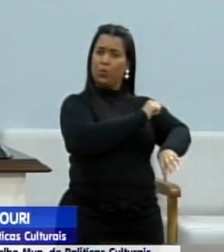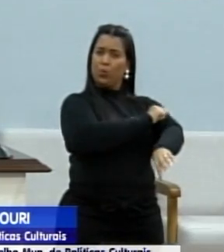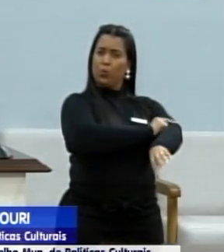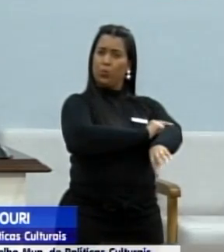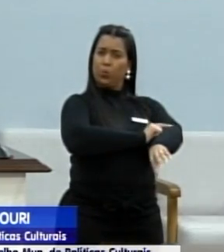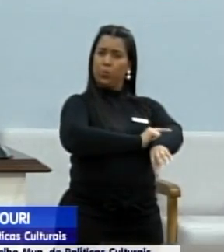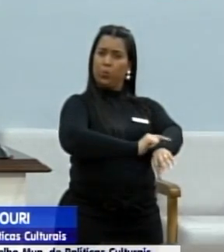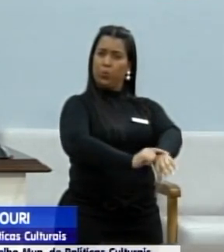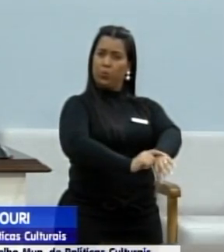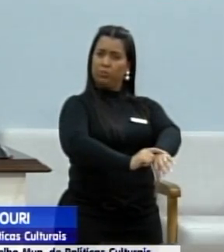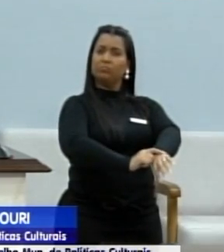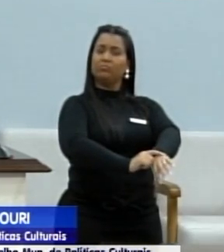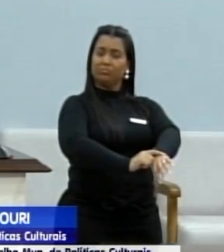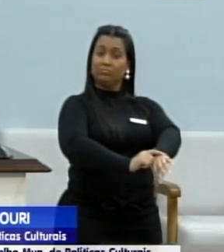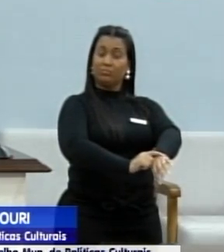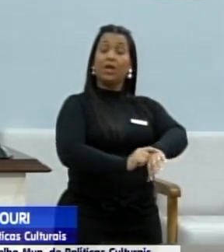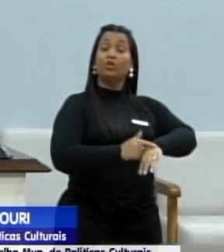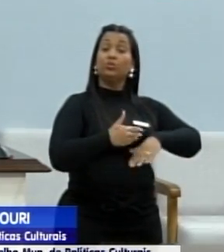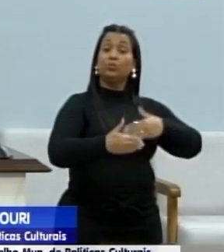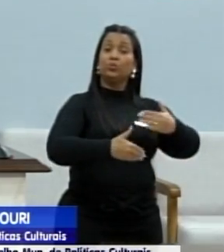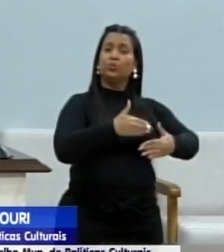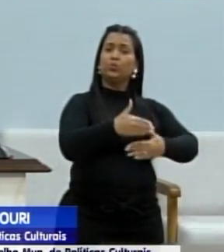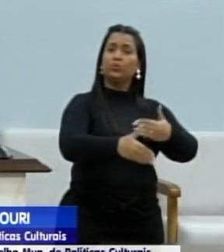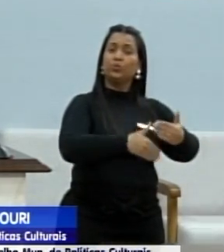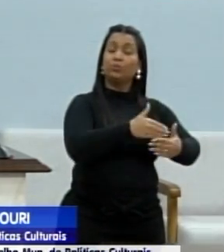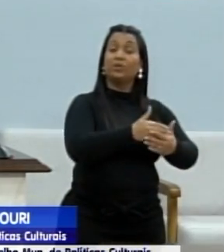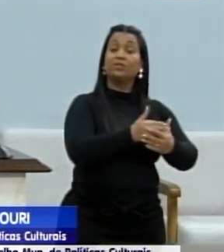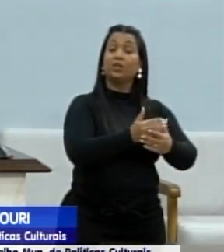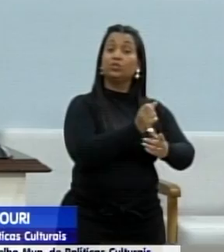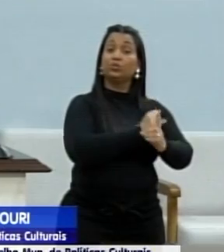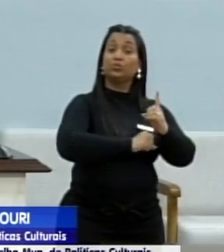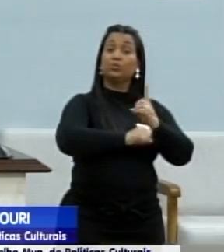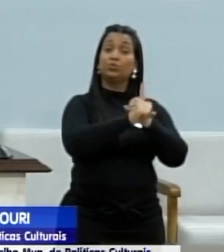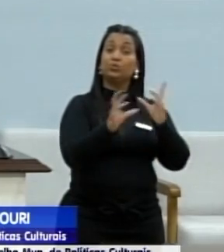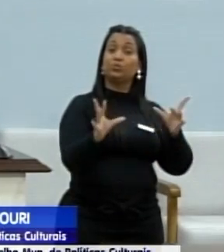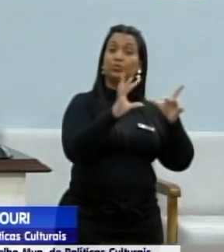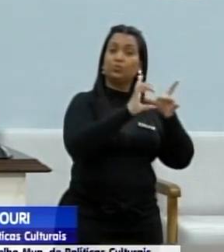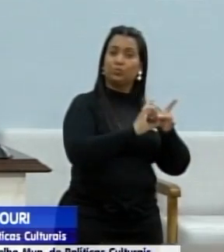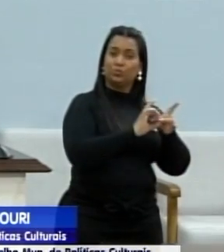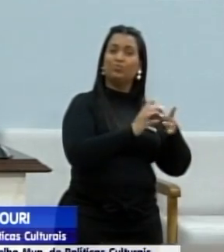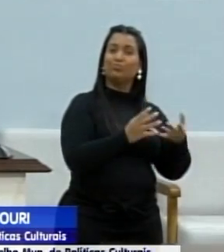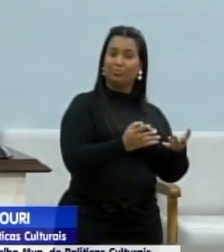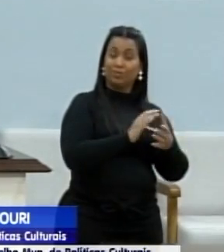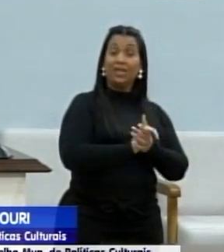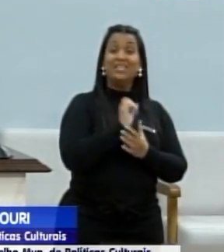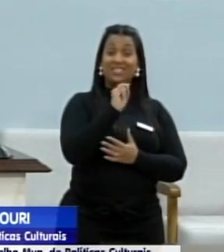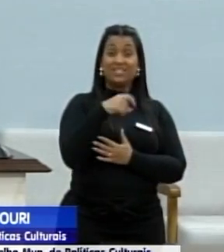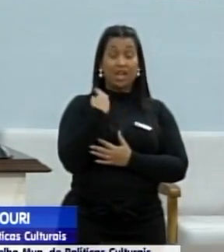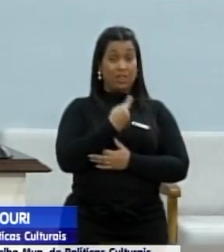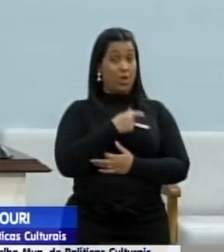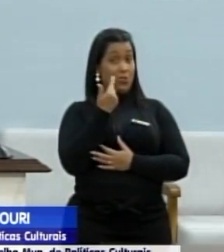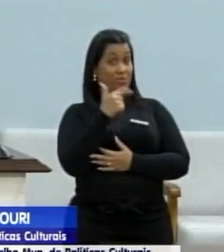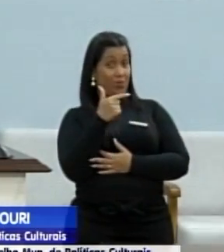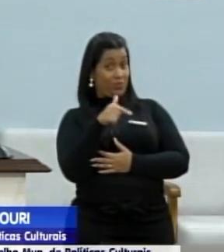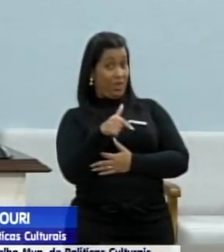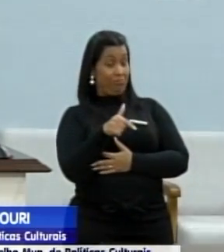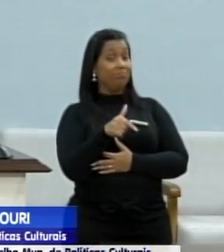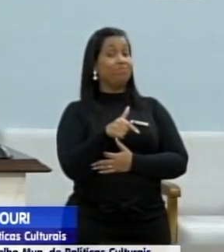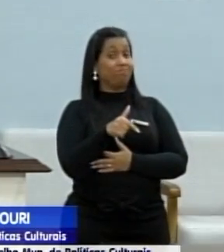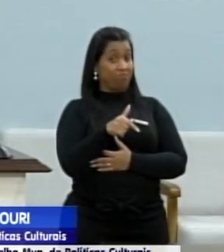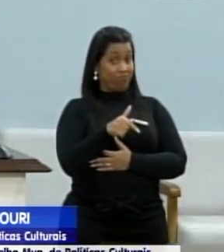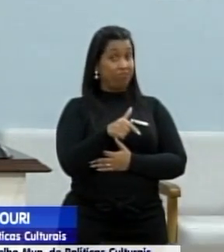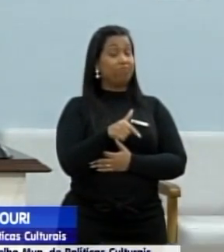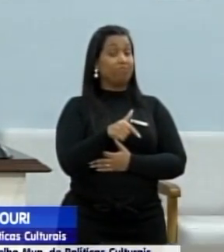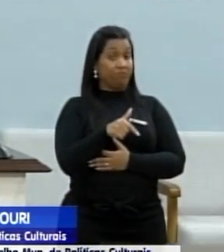processo reeducativo, de um processo ressocializador. Então, se a gente não tem um projeto de formação,